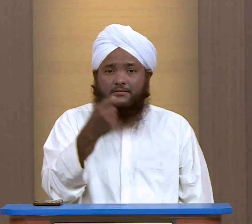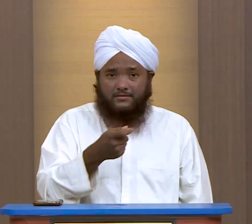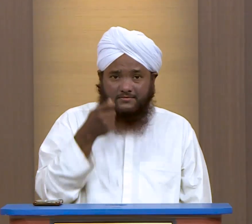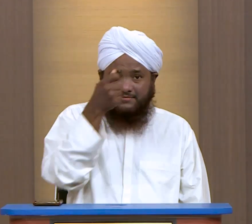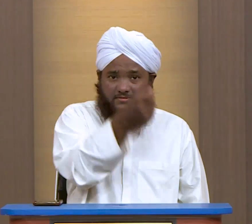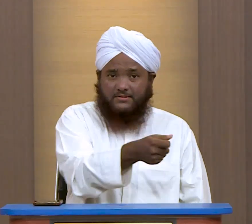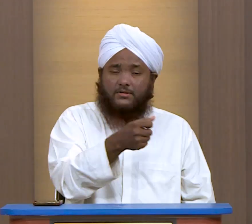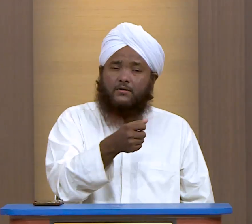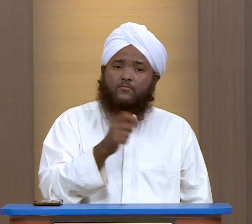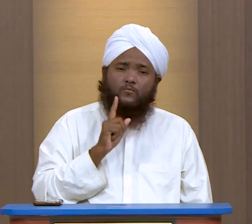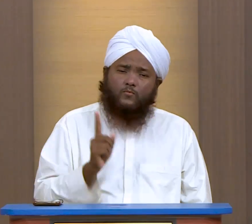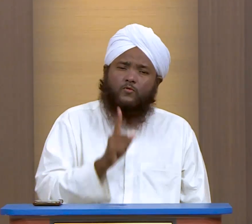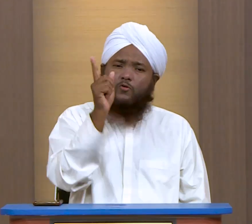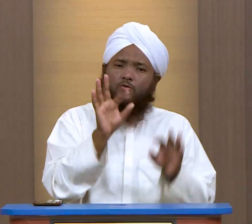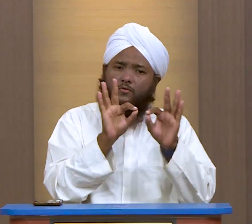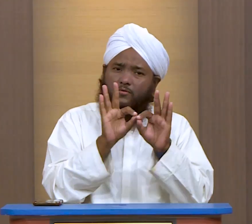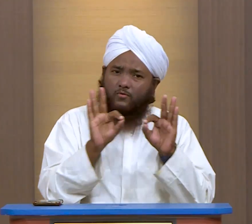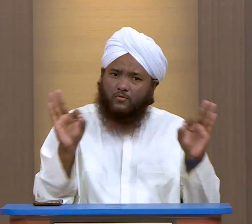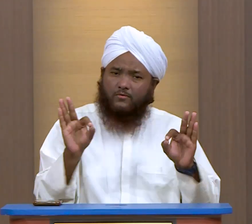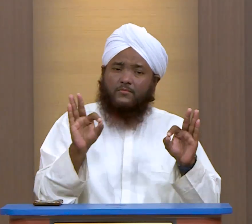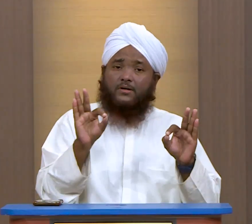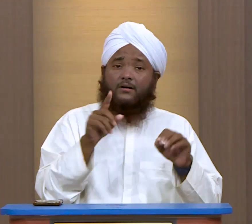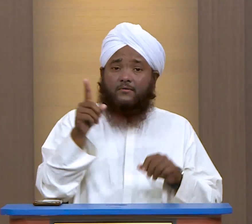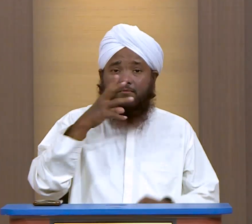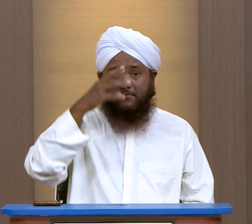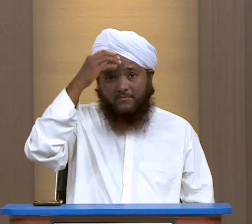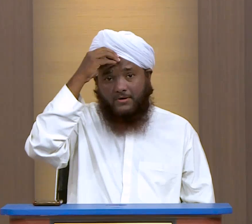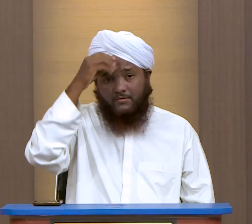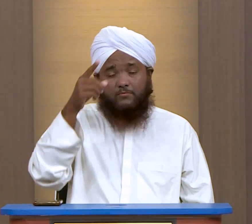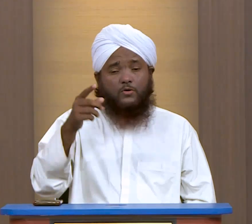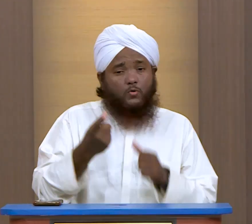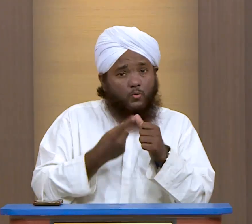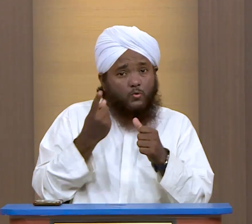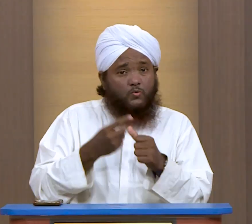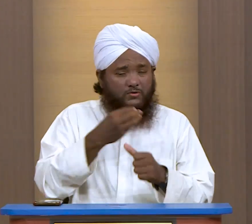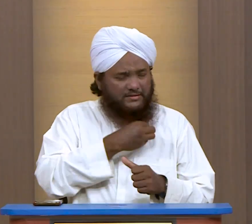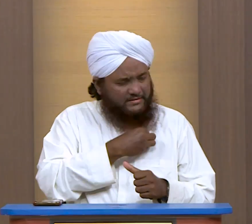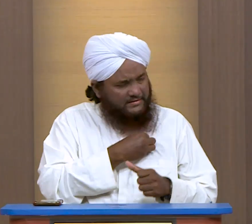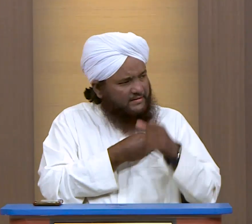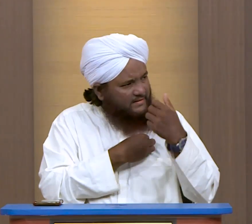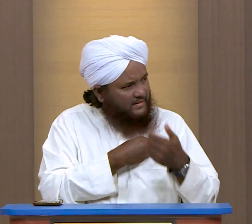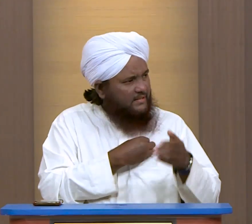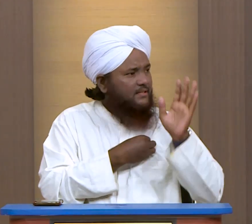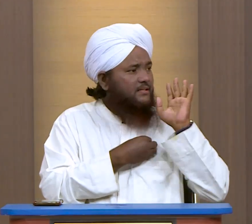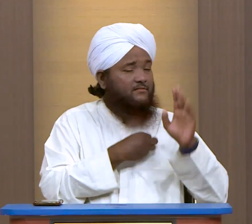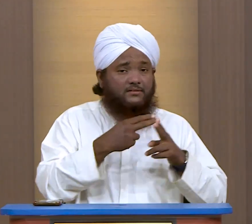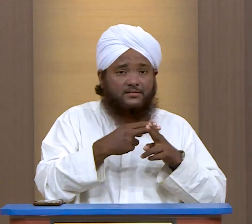ساری زندگی ہمارے سکھ چین کے لیے خود مشکلیں برداشت کی، ہمارے مشکل حالات میں